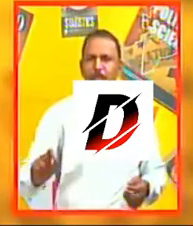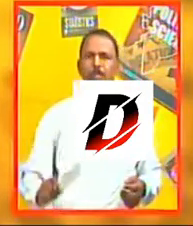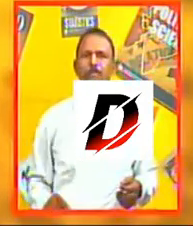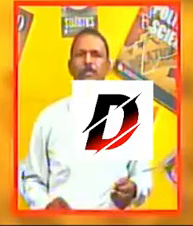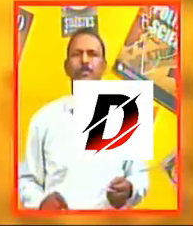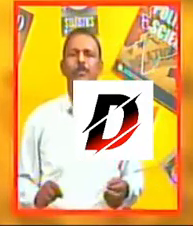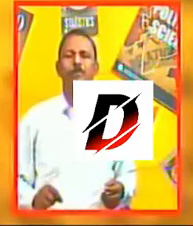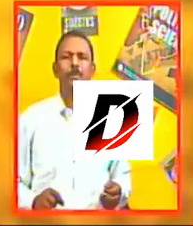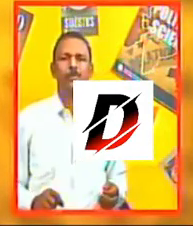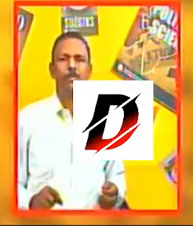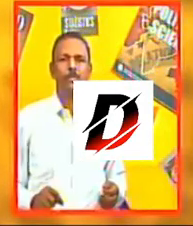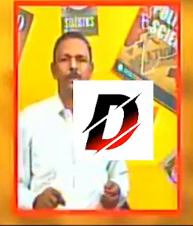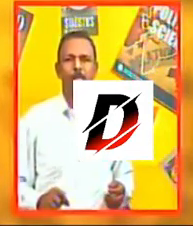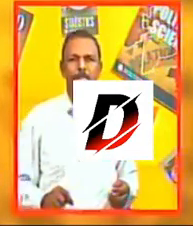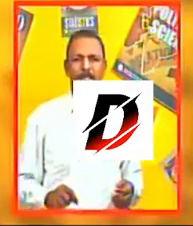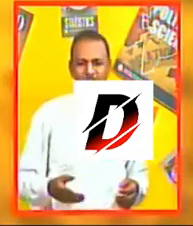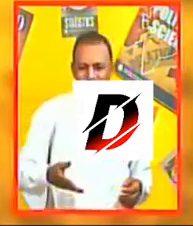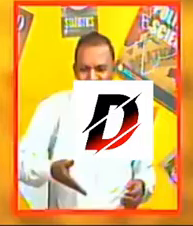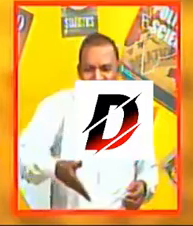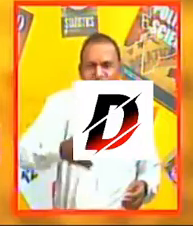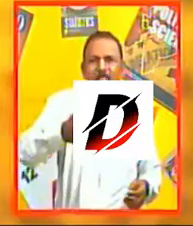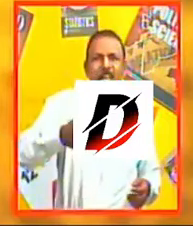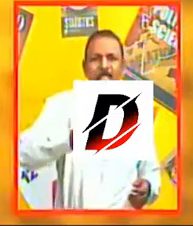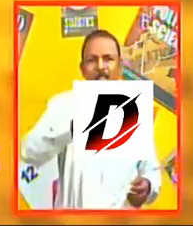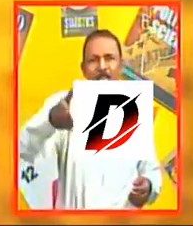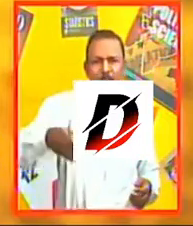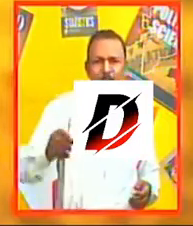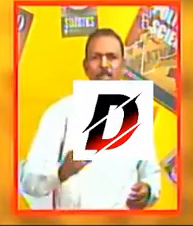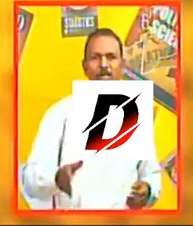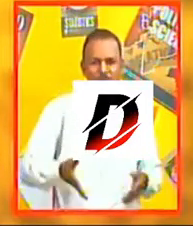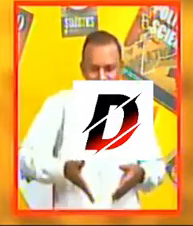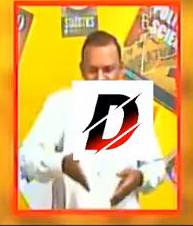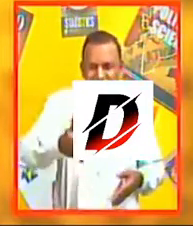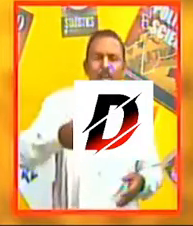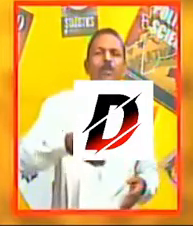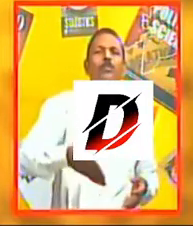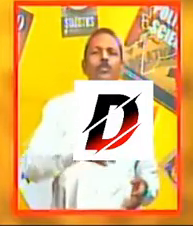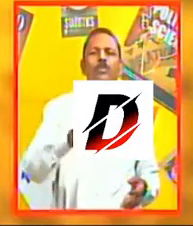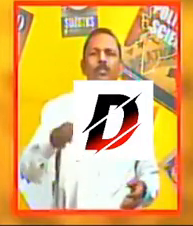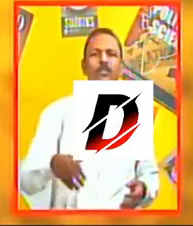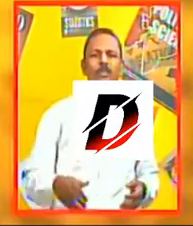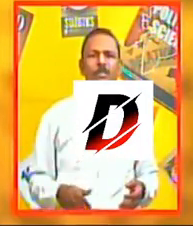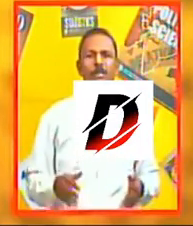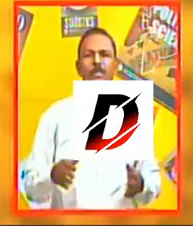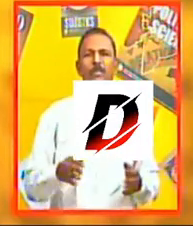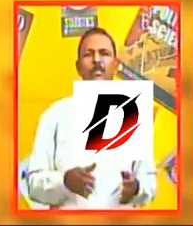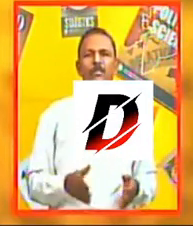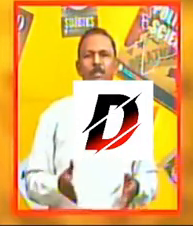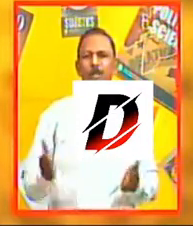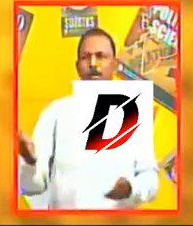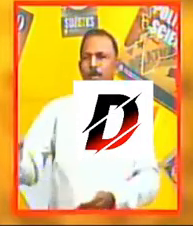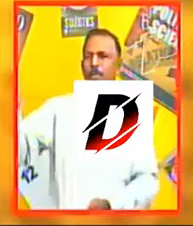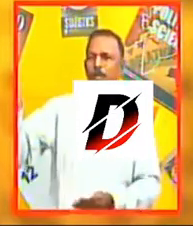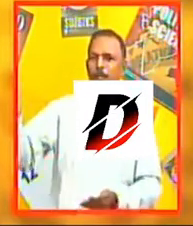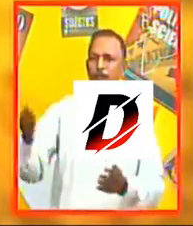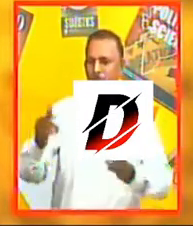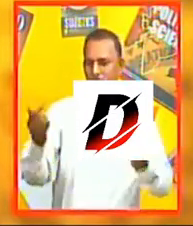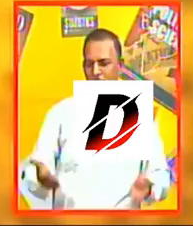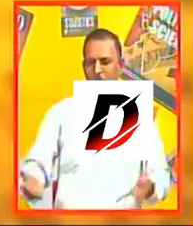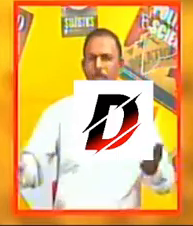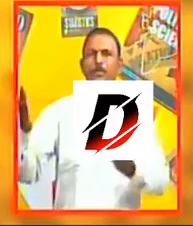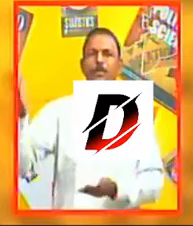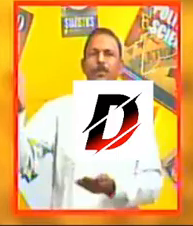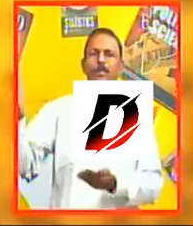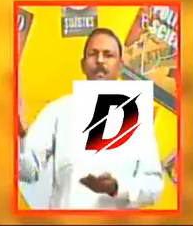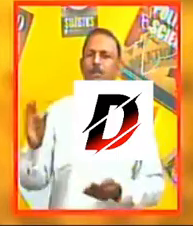இருக்கட்டும் அல்லது கடலுக்கு பகுதியை குறிப்பதாக இருக்கட்டும், திசைகள் என்பது மிக முக்கியமான ஒன்று. இப்போ என்னோட கையில் பார்த்தீங்கன்னா ஒரு மேப்